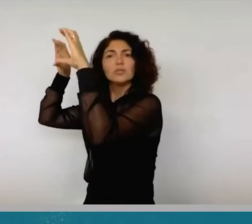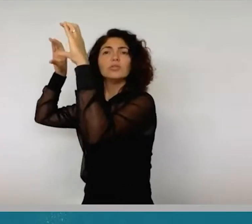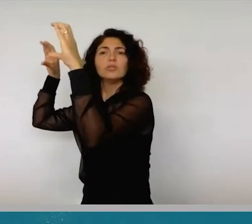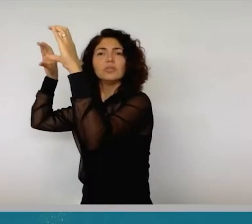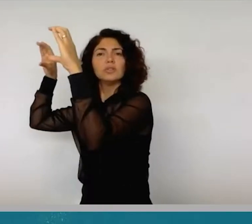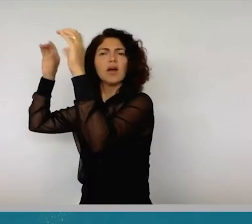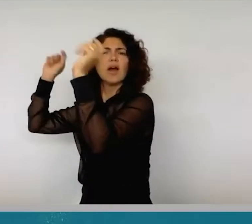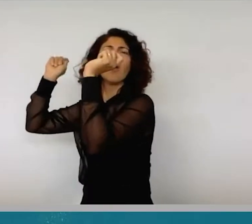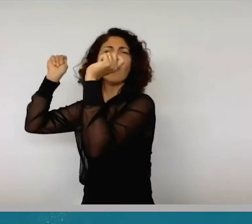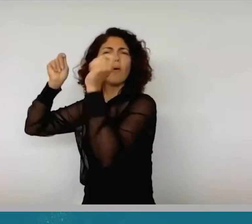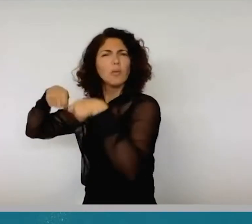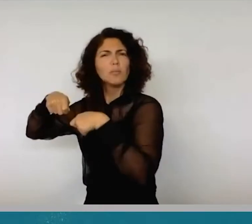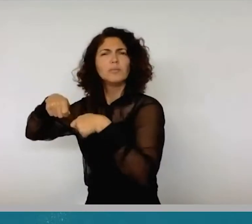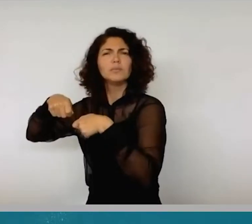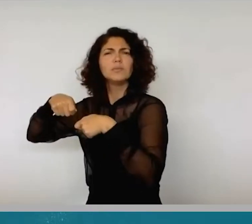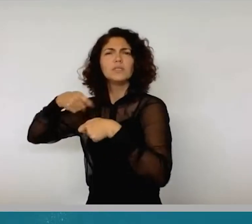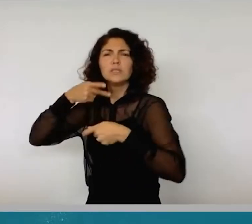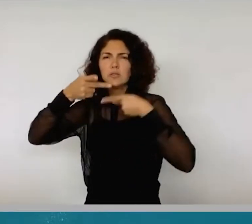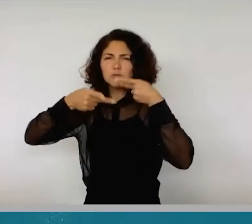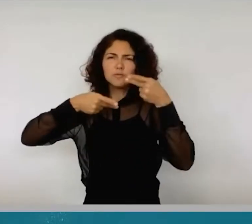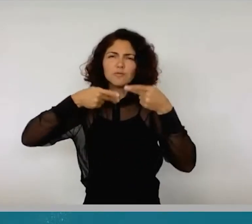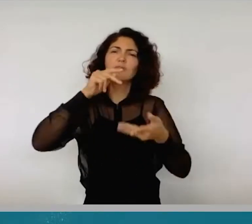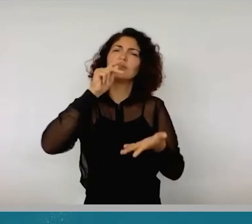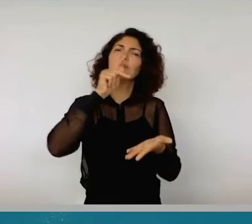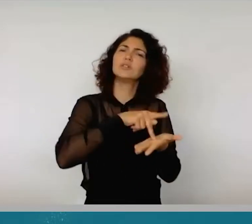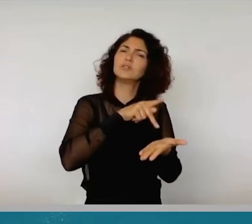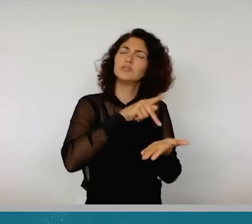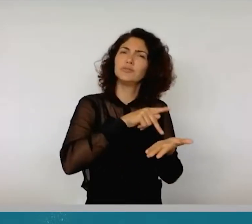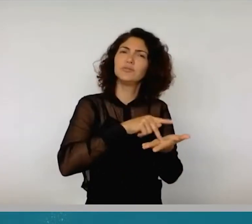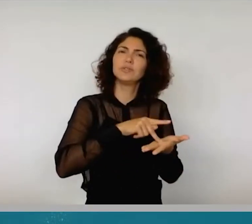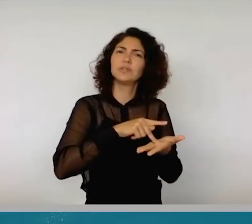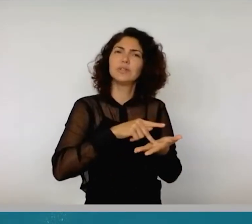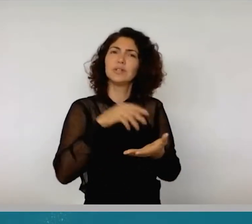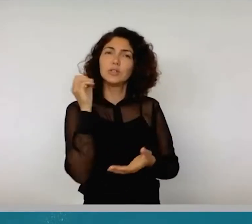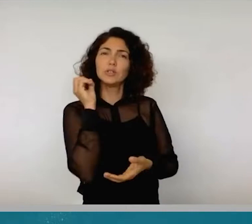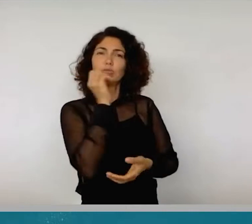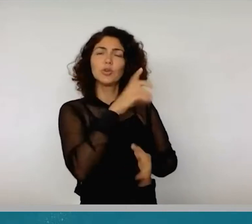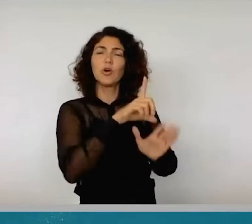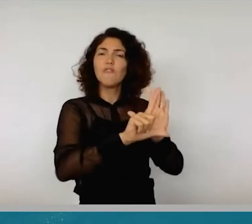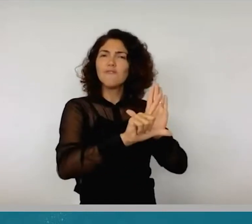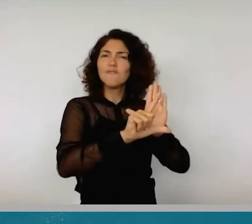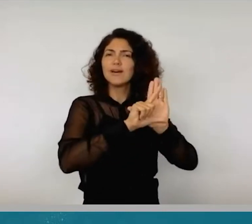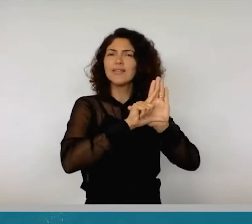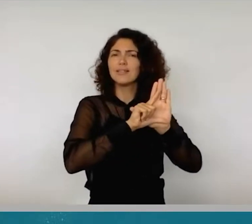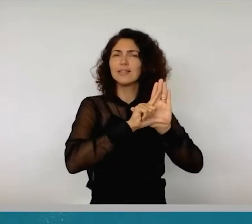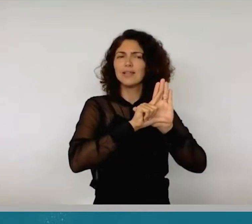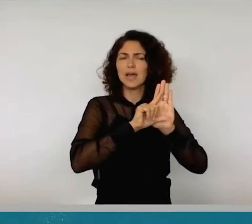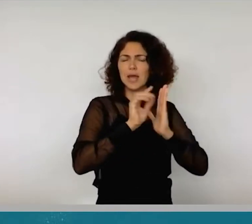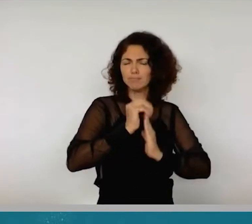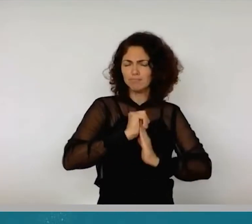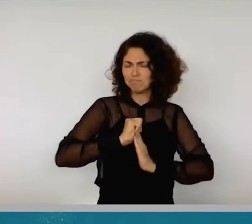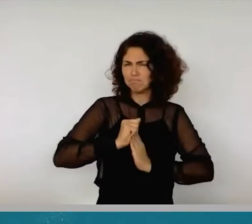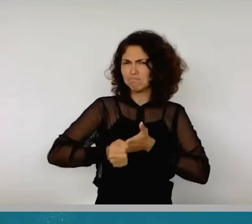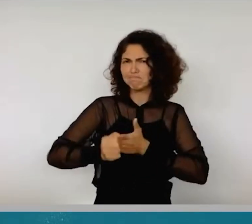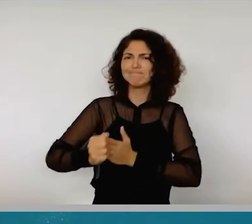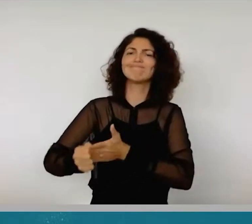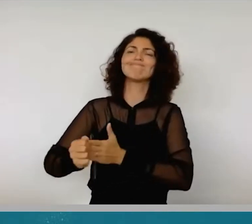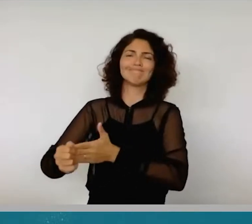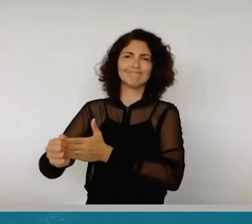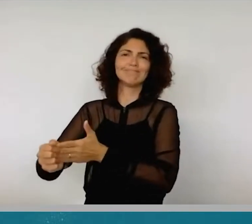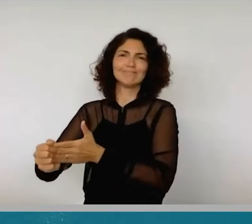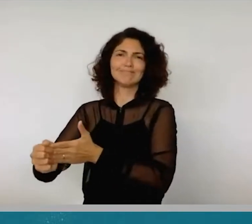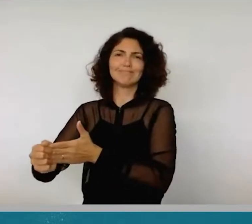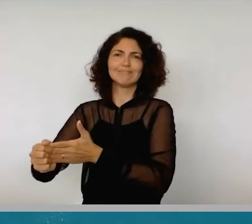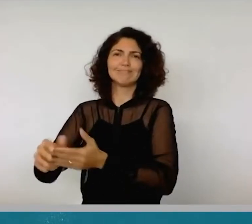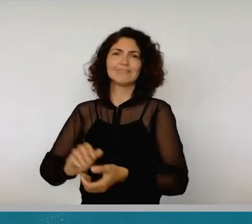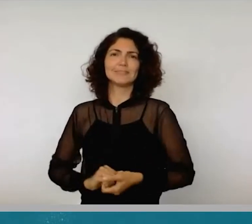palavra uma nova lei regendo, governando, né, a cada palavra nossa que